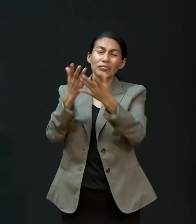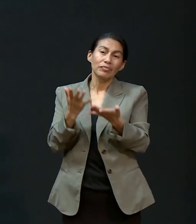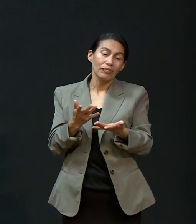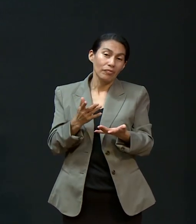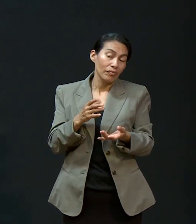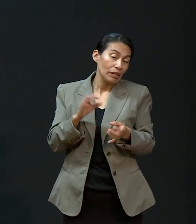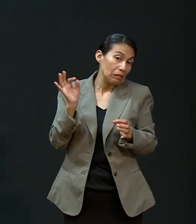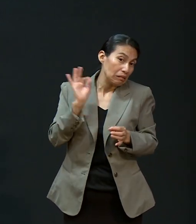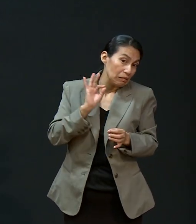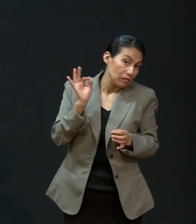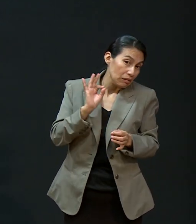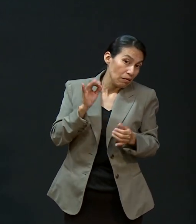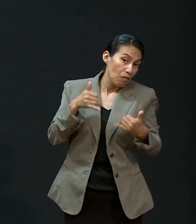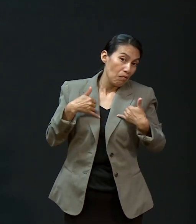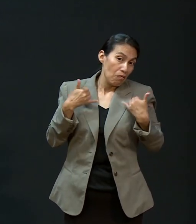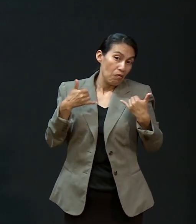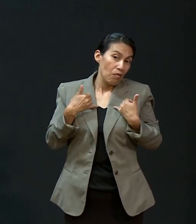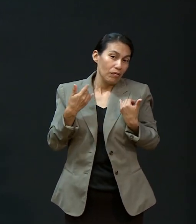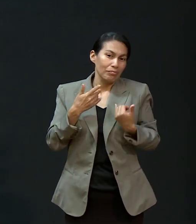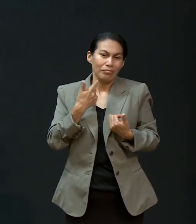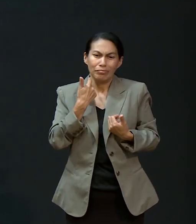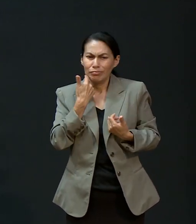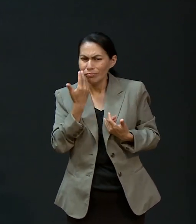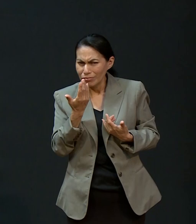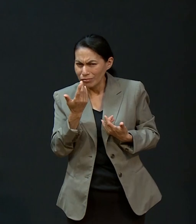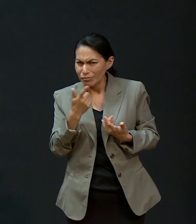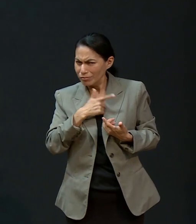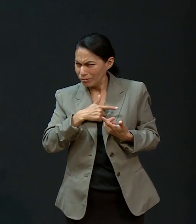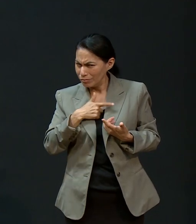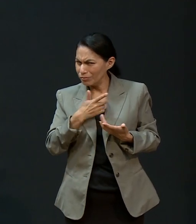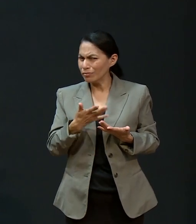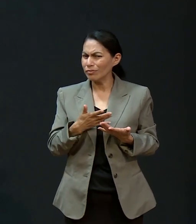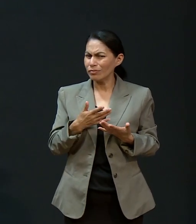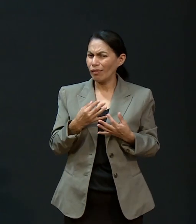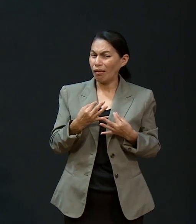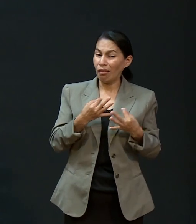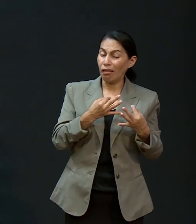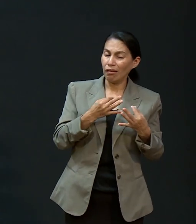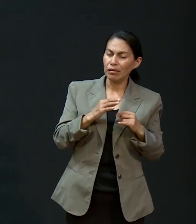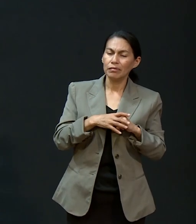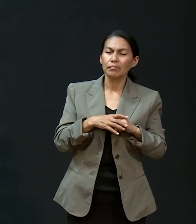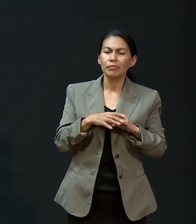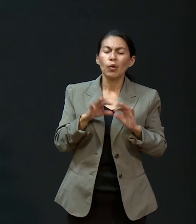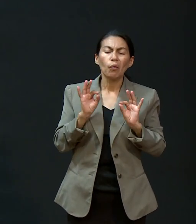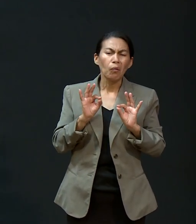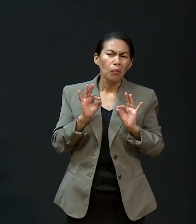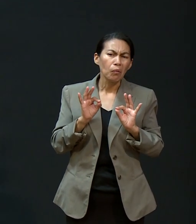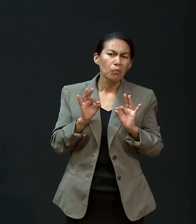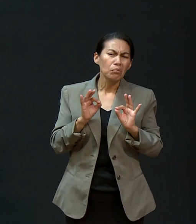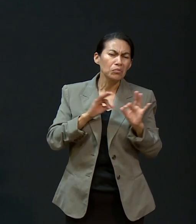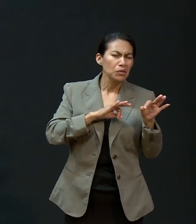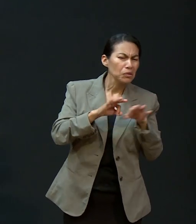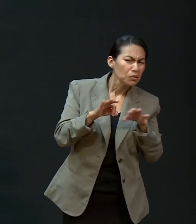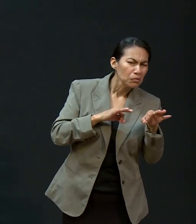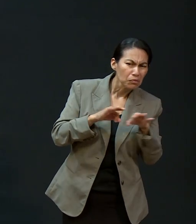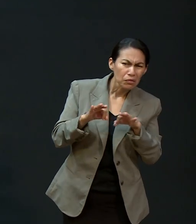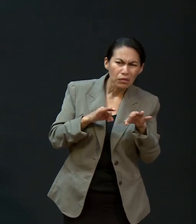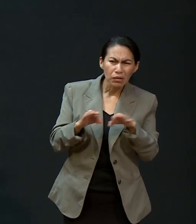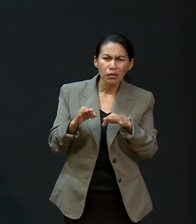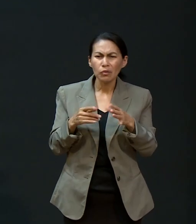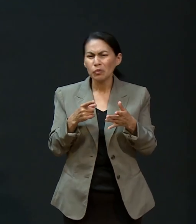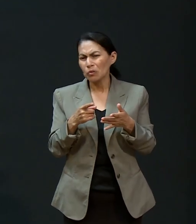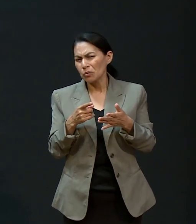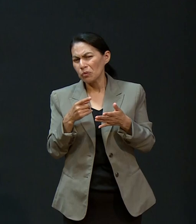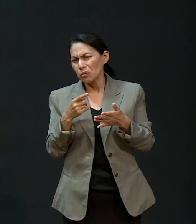El chico que quizás te llama la atención o la vocación, el